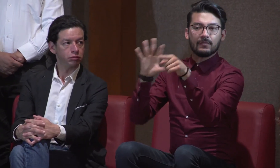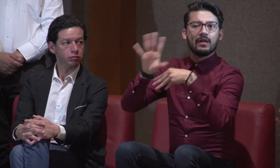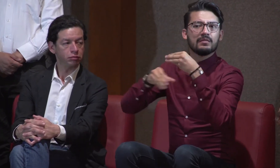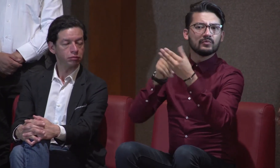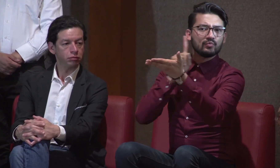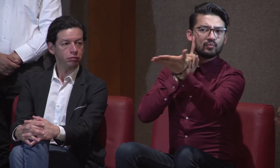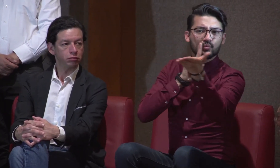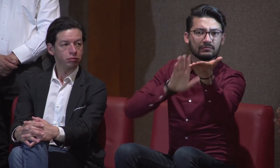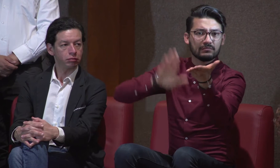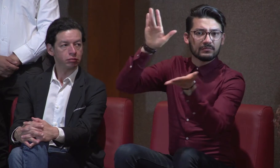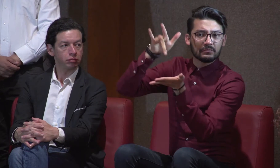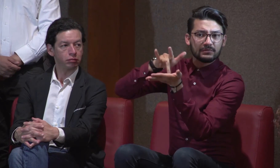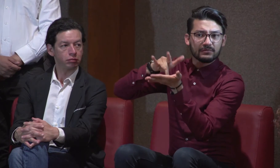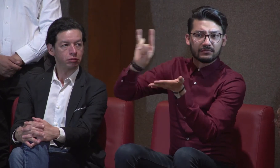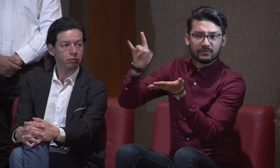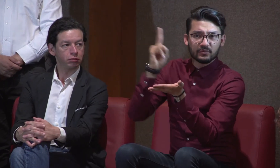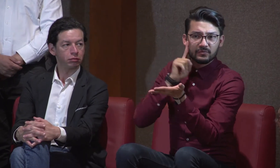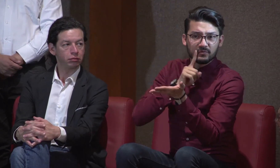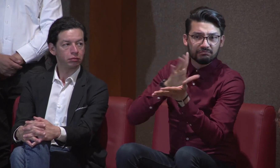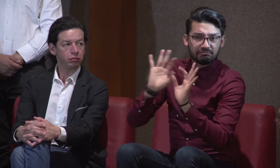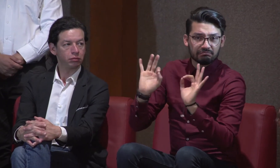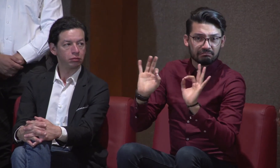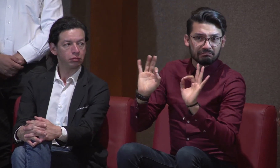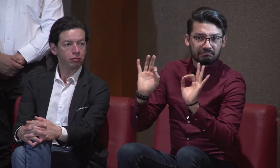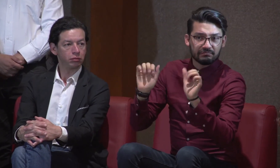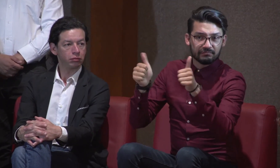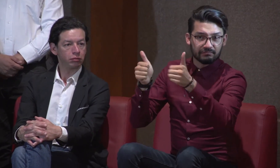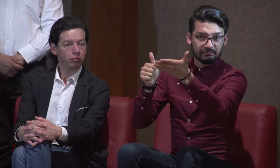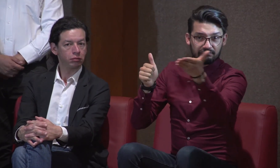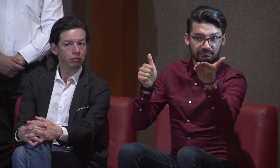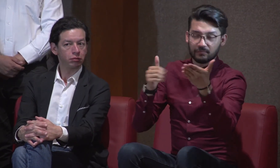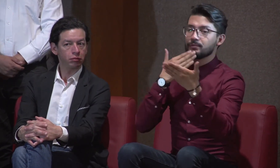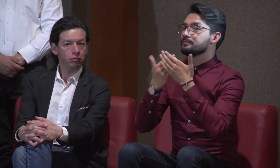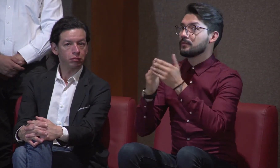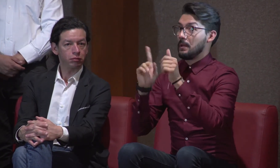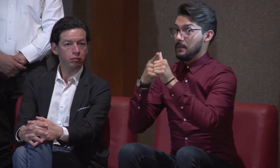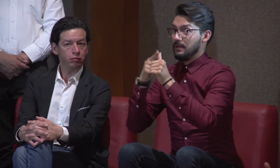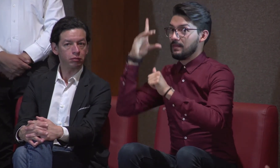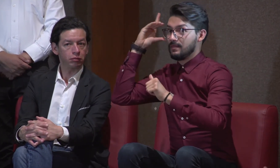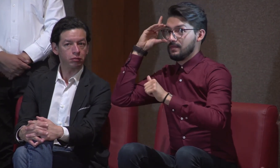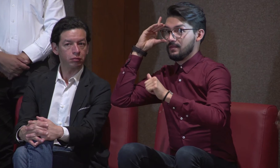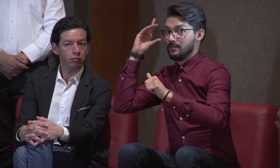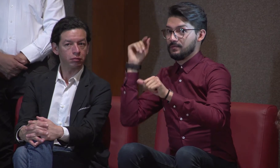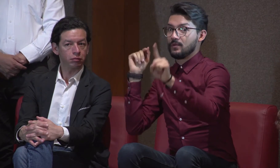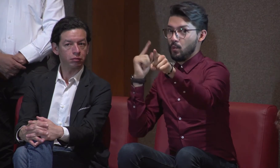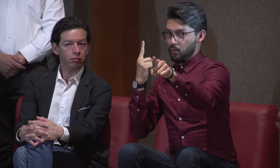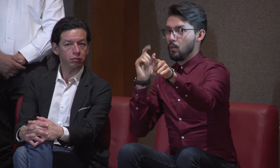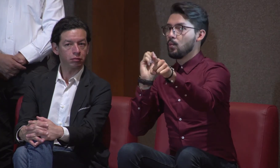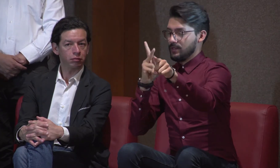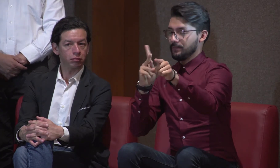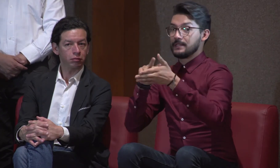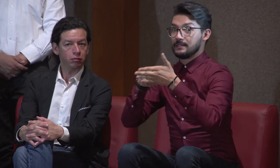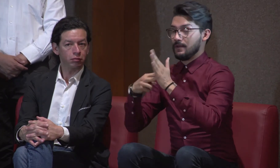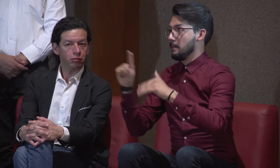Muy bien, después de Juliana queremos escuchar a Diego, quien nos va a complementar. Le daremos la palabra a una persona que